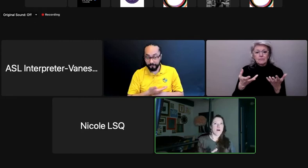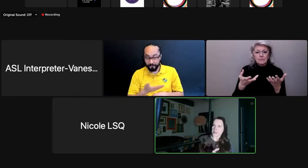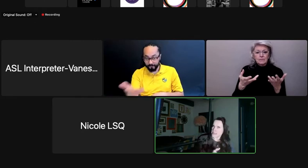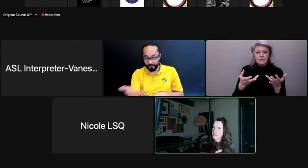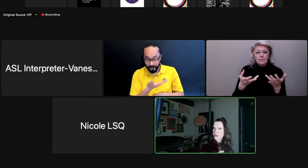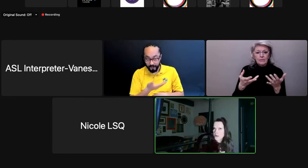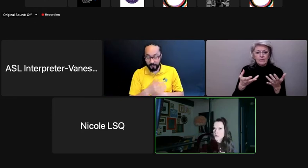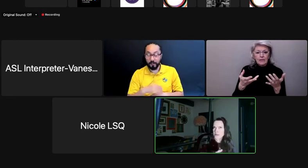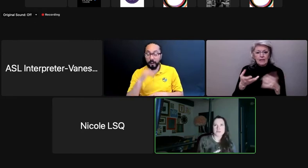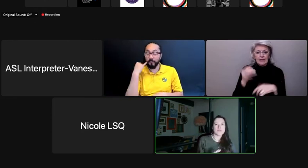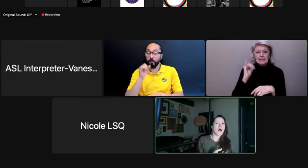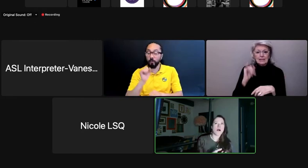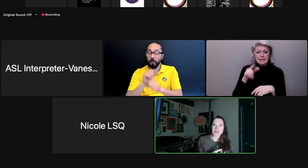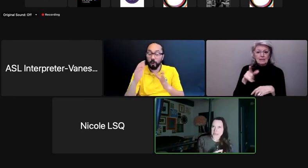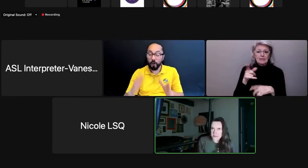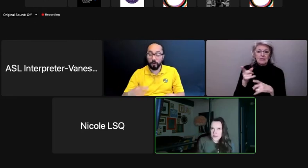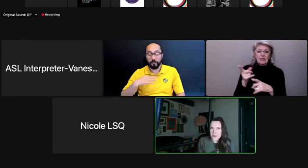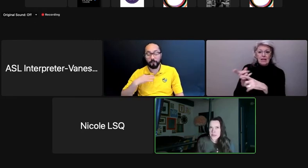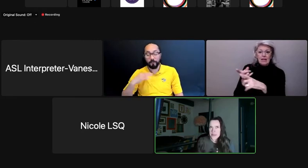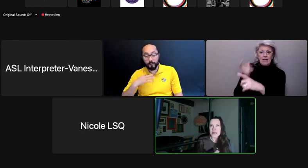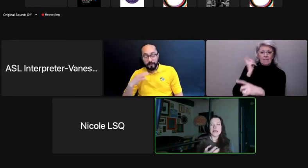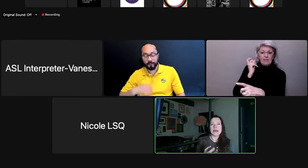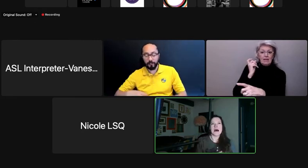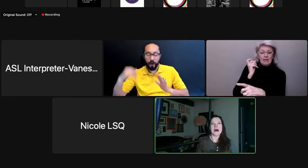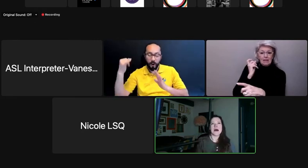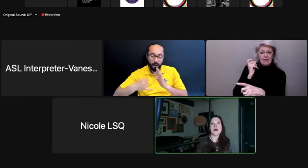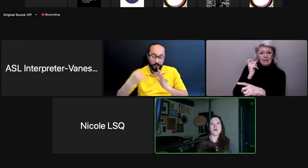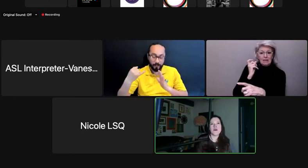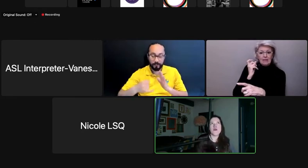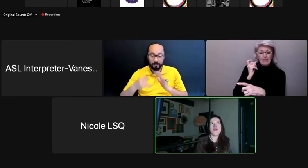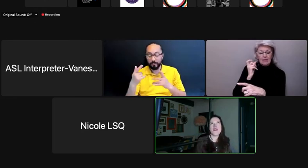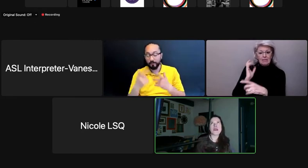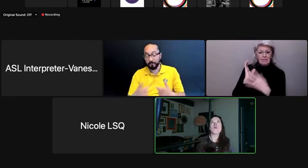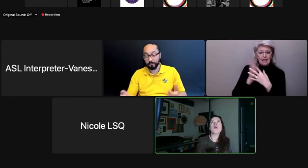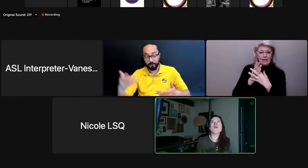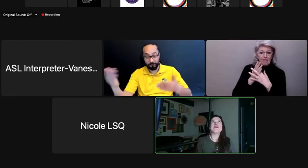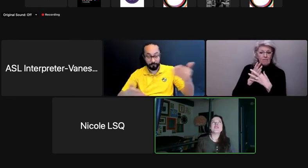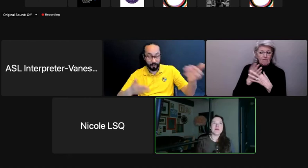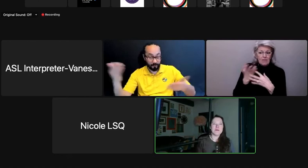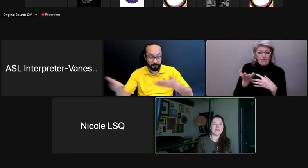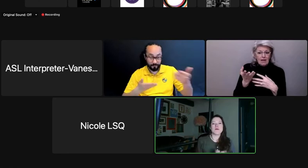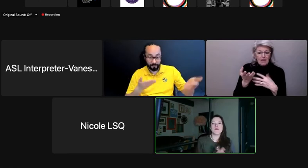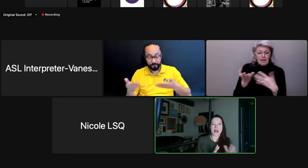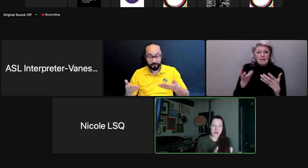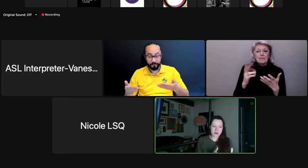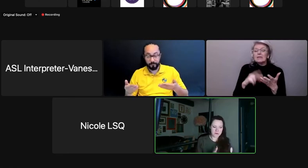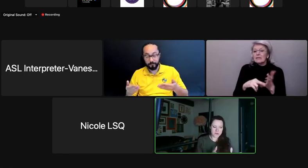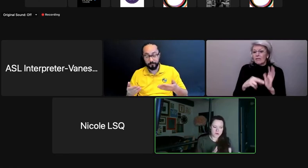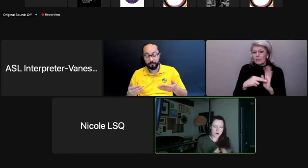si vous invitez des intervenants en ce sens c'est-à-dire